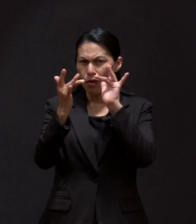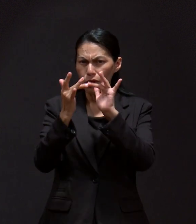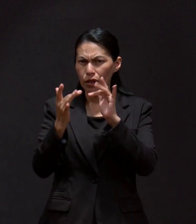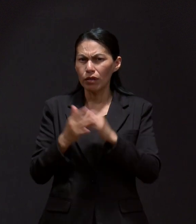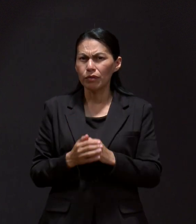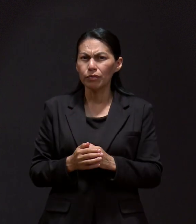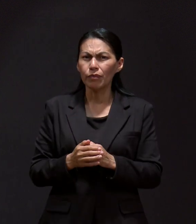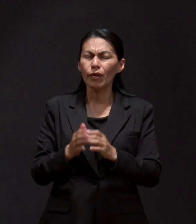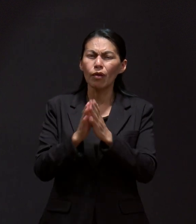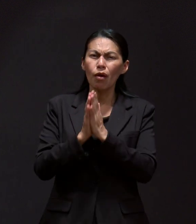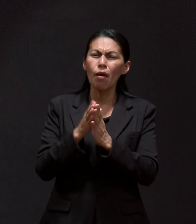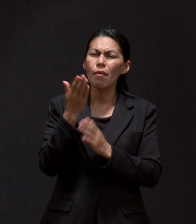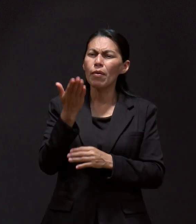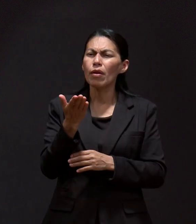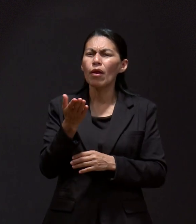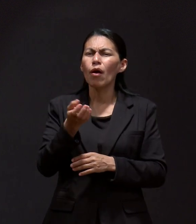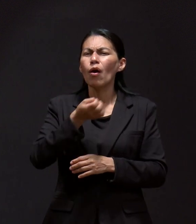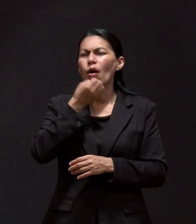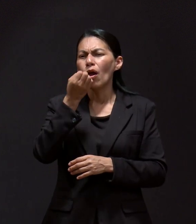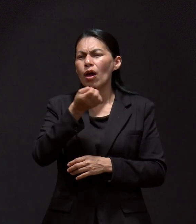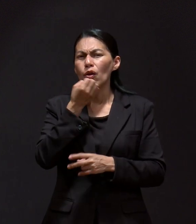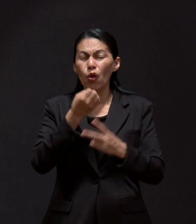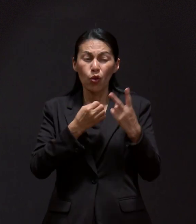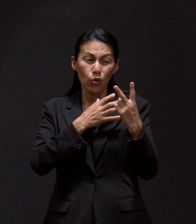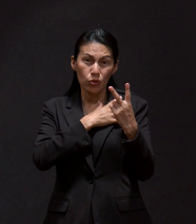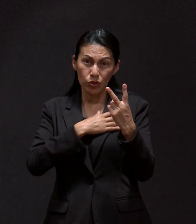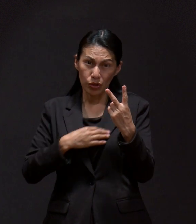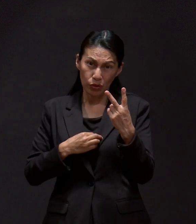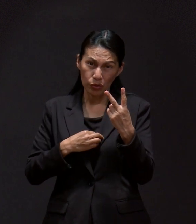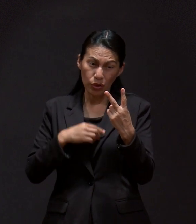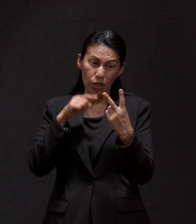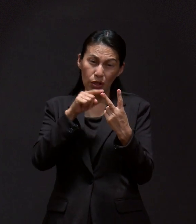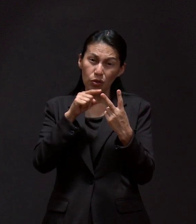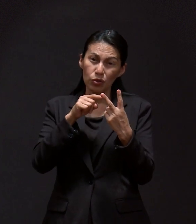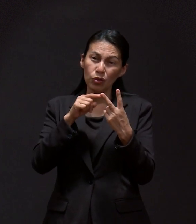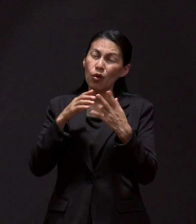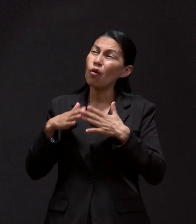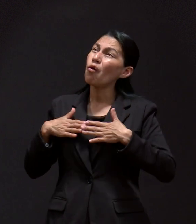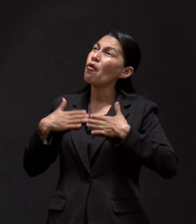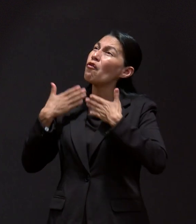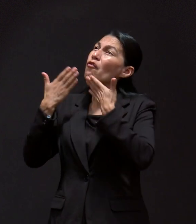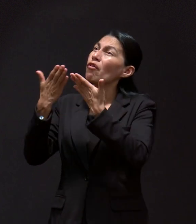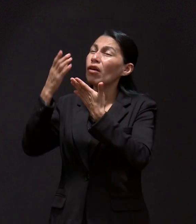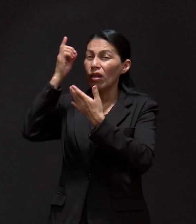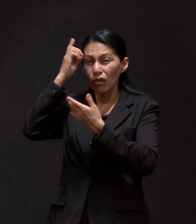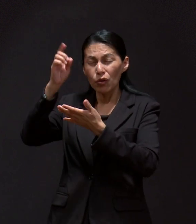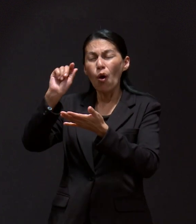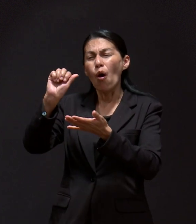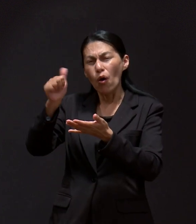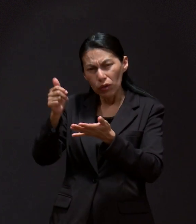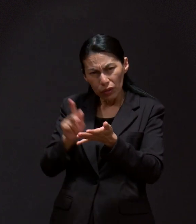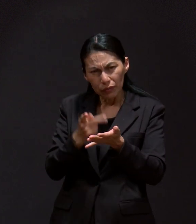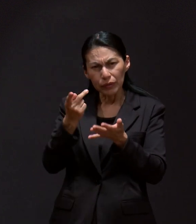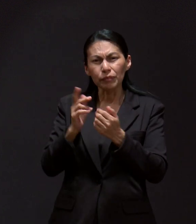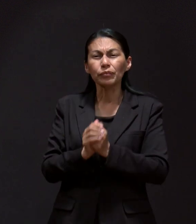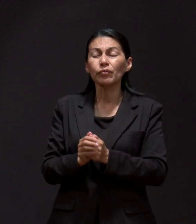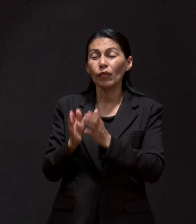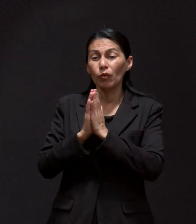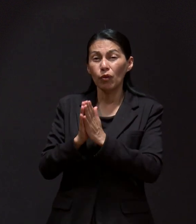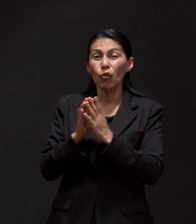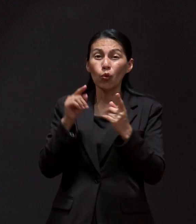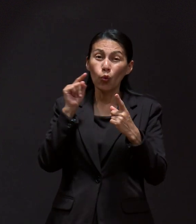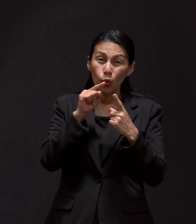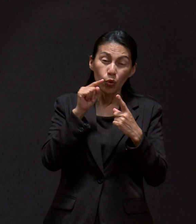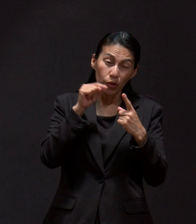el ruego de sus oraciones por mis dos hijos para que puedan regresar a confiar en dios además pido porque